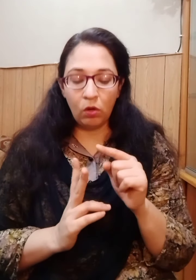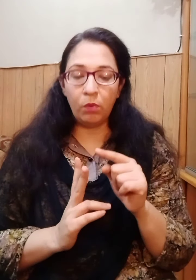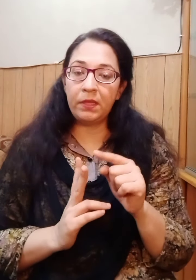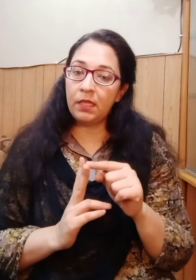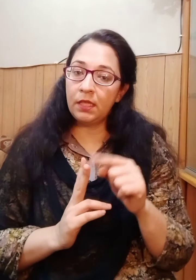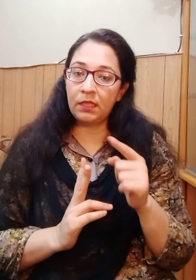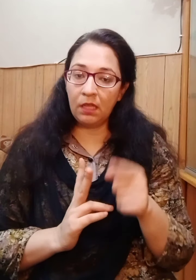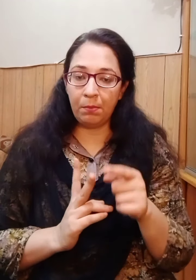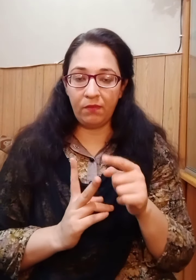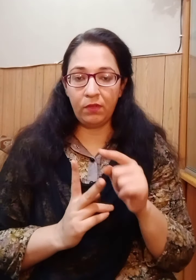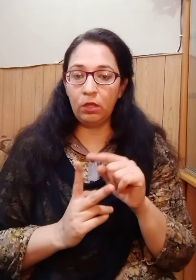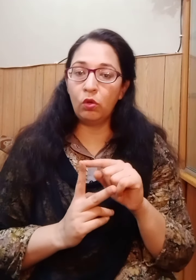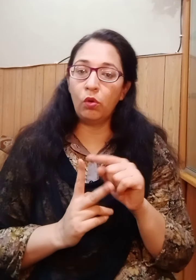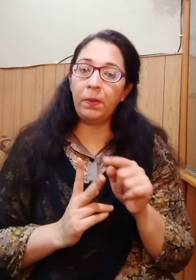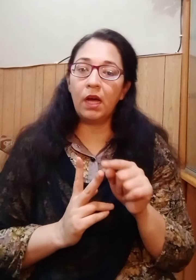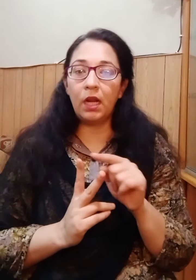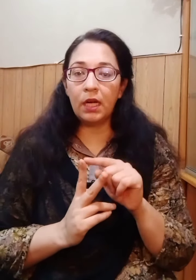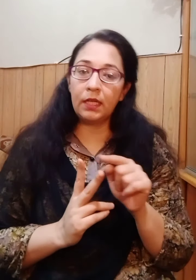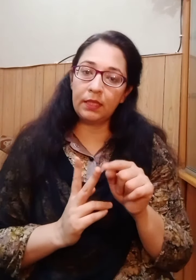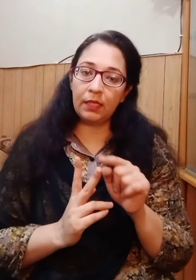अध्यक्ष अब आप इन दोनों अलग-अलग